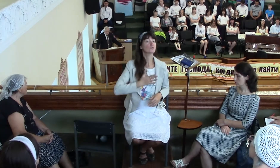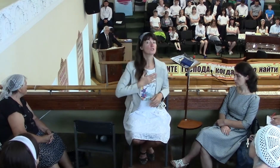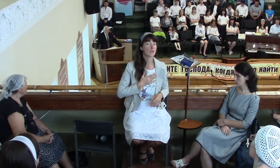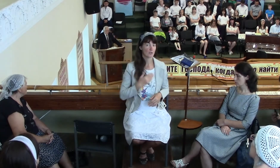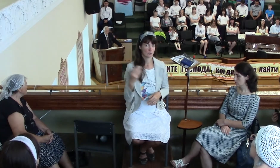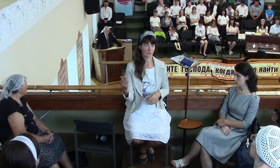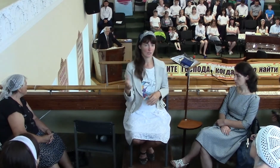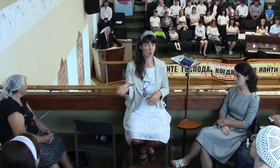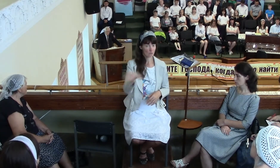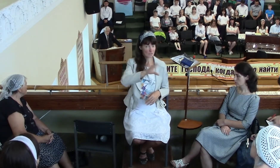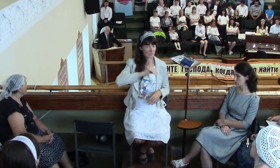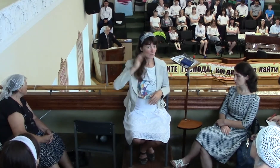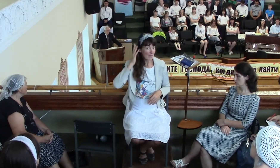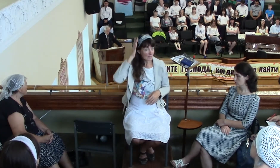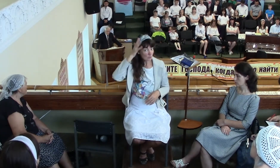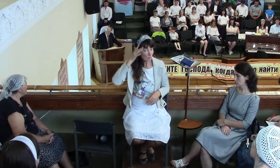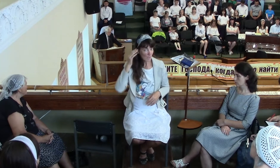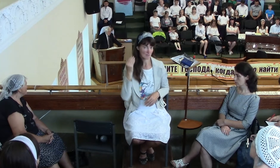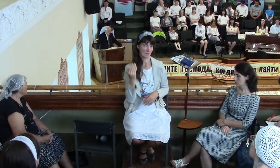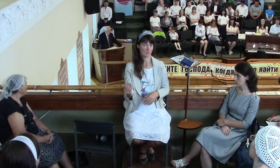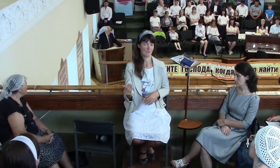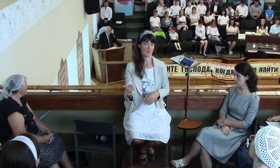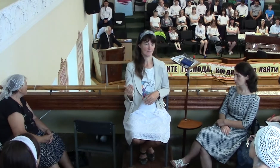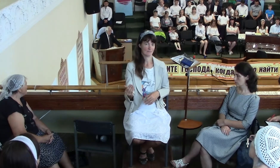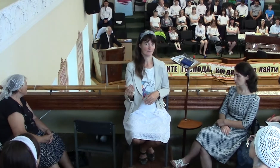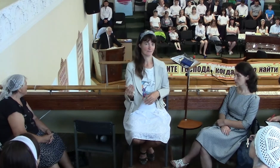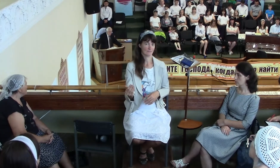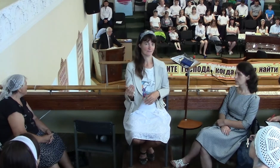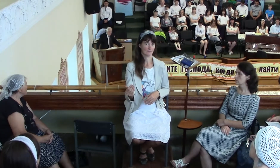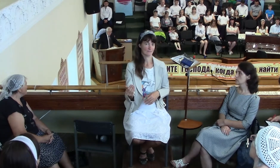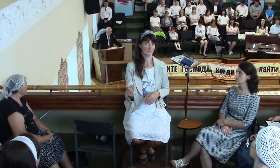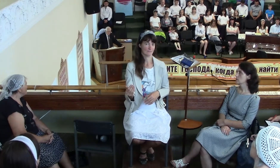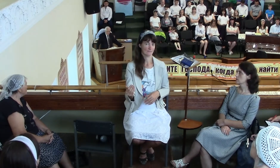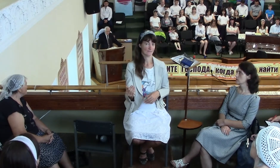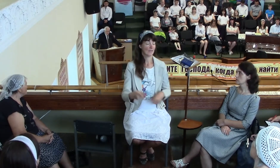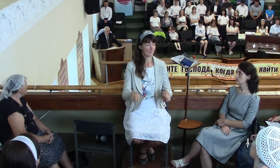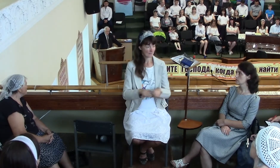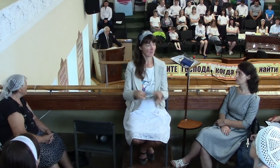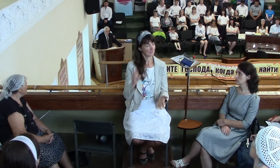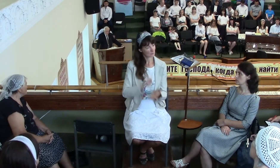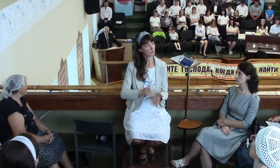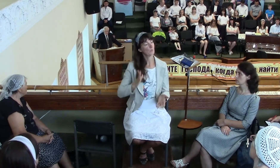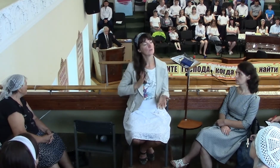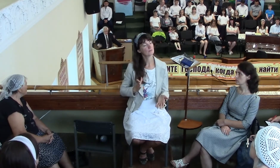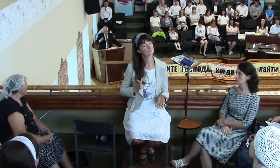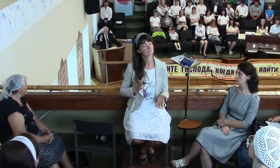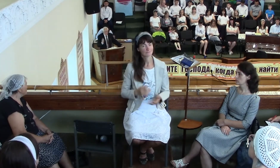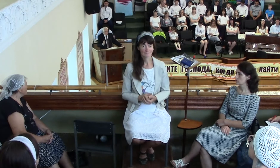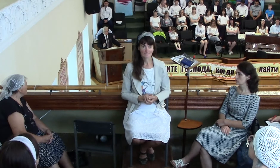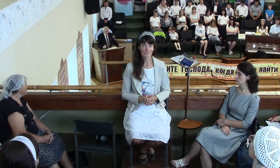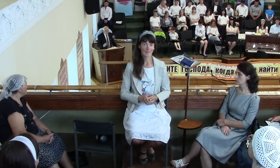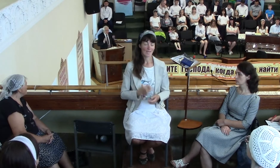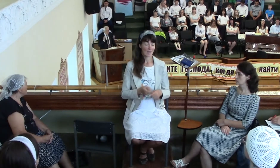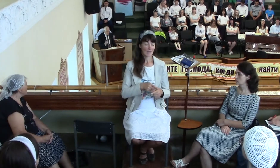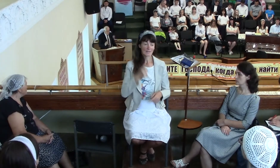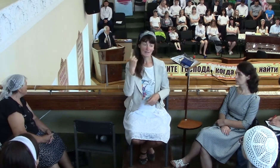всем сердцем твоим, всей душой твоей и всем разумением твоим. Сия есть